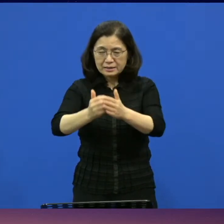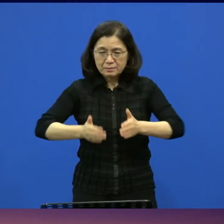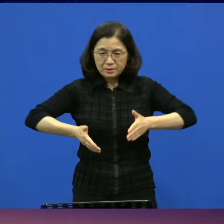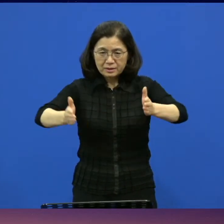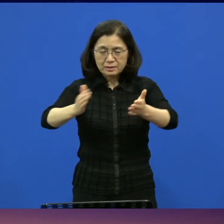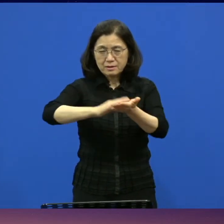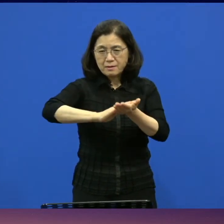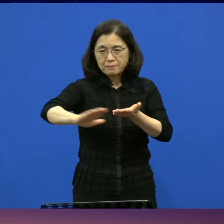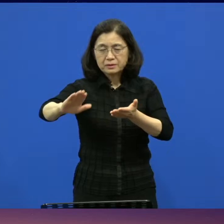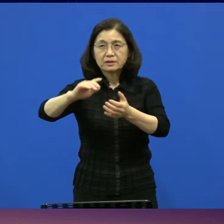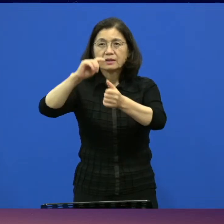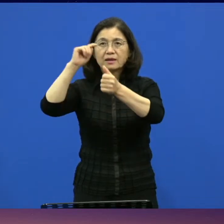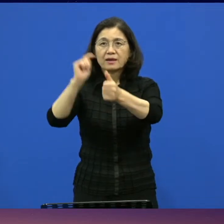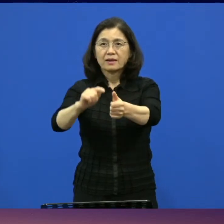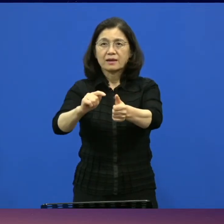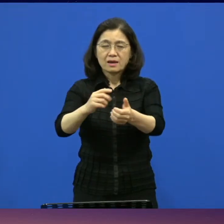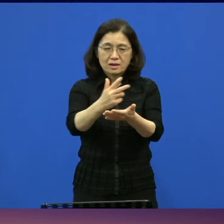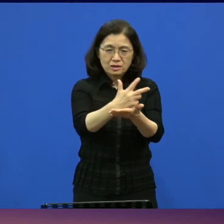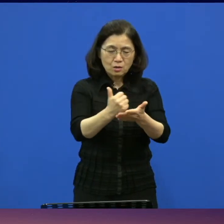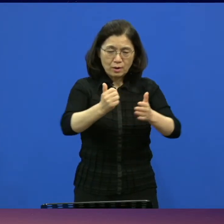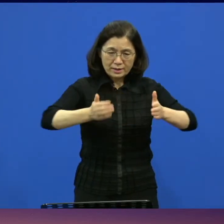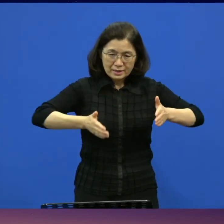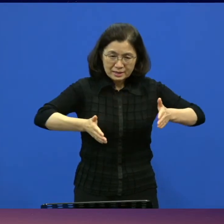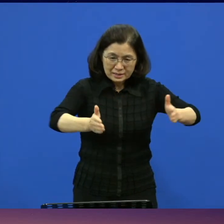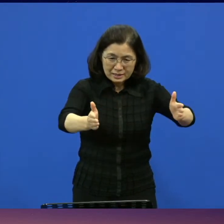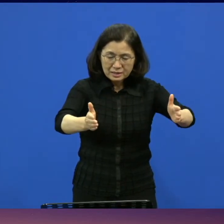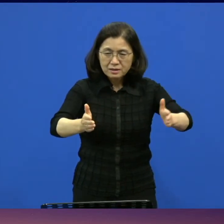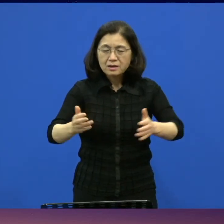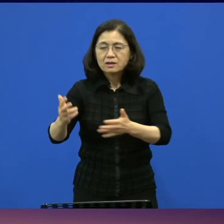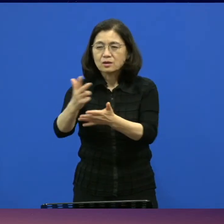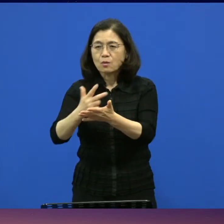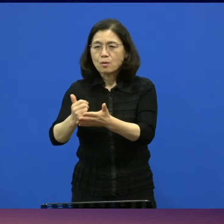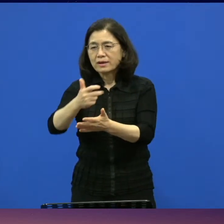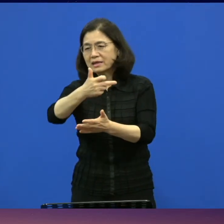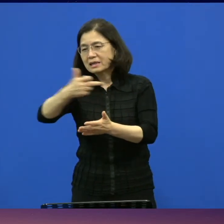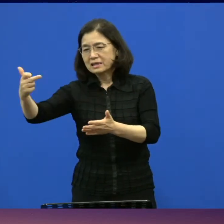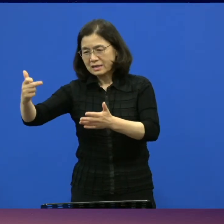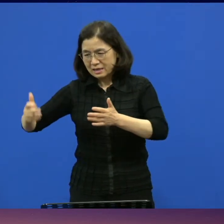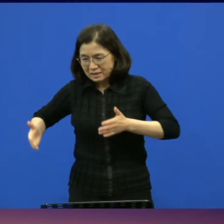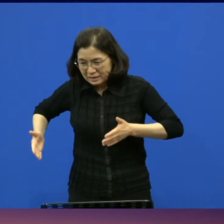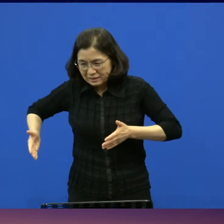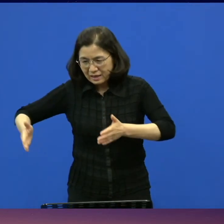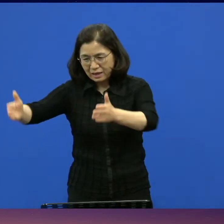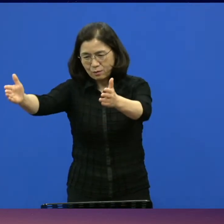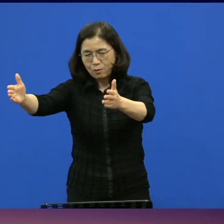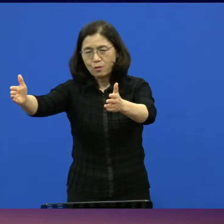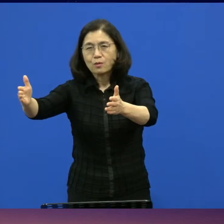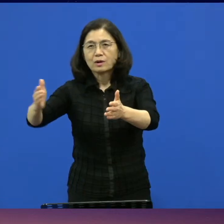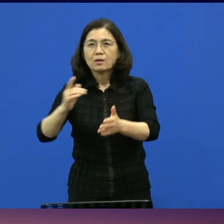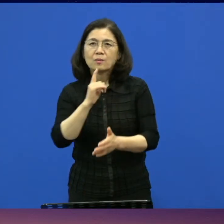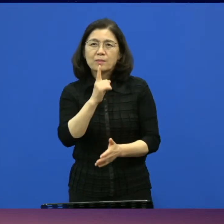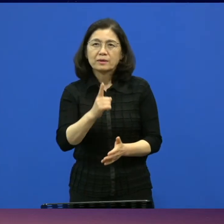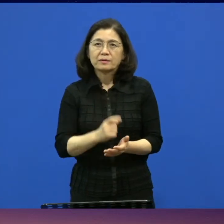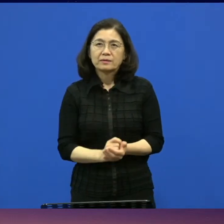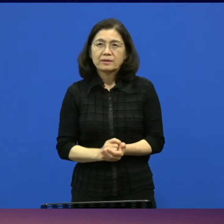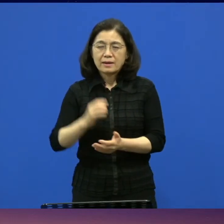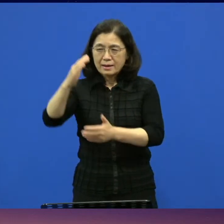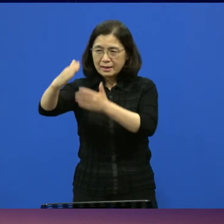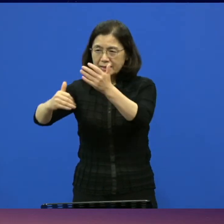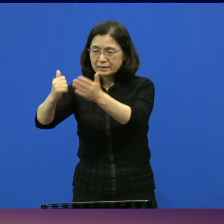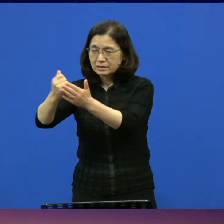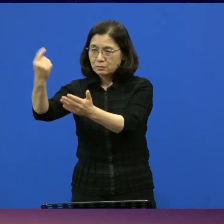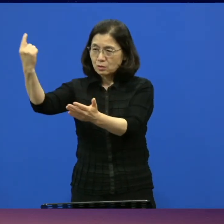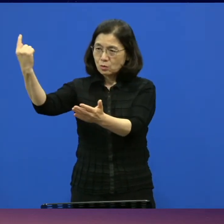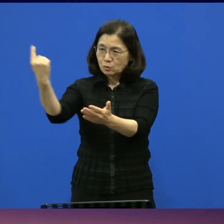앞에는 여호와의 길, 그 다음에는 여호와의 대로. 네. 하나님이 오시도록